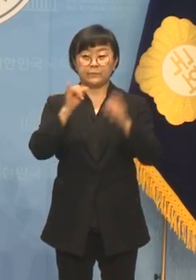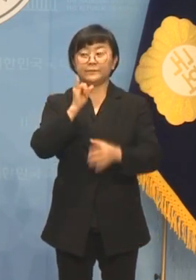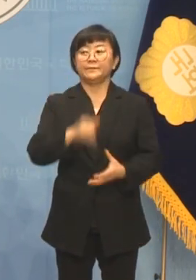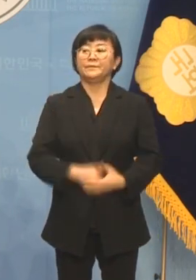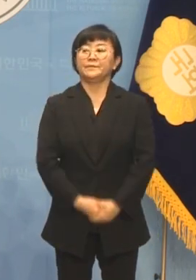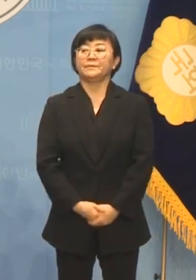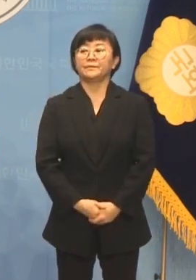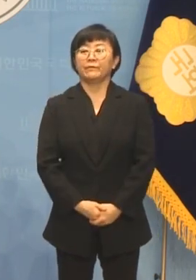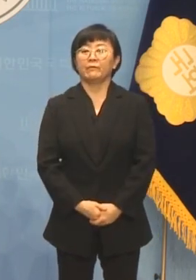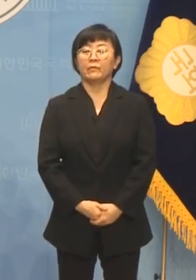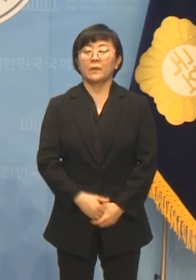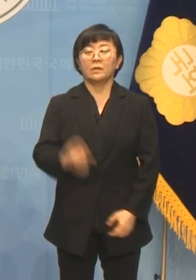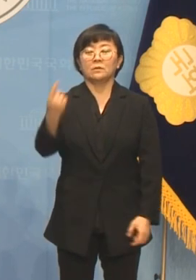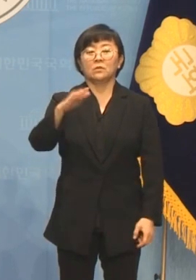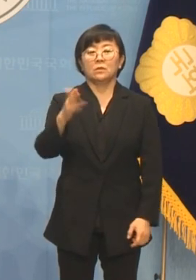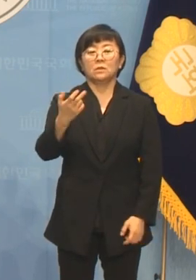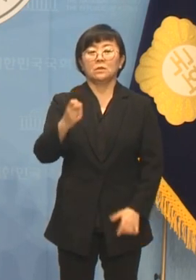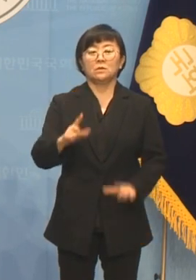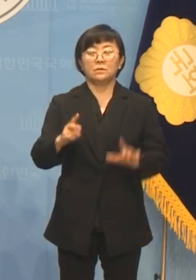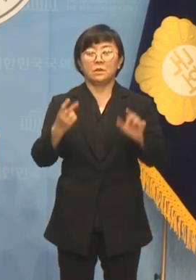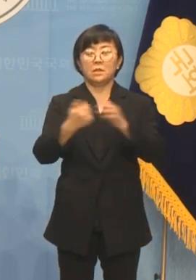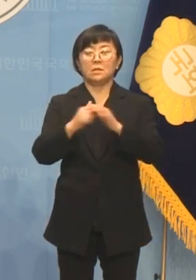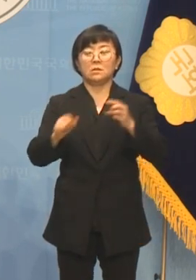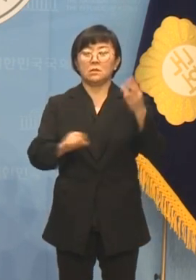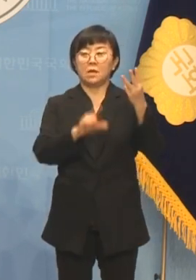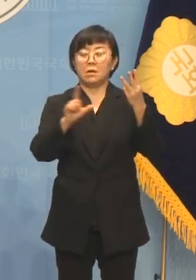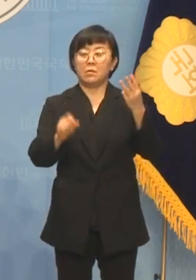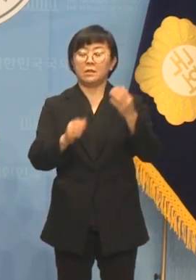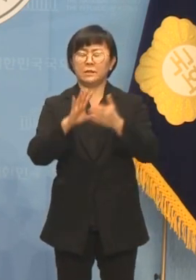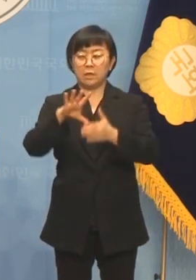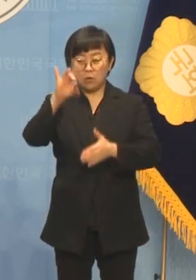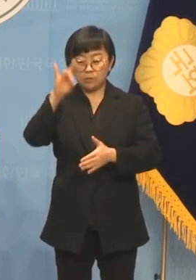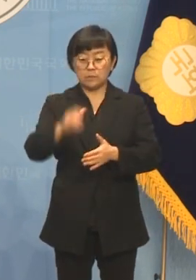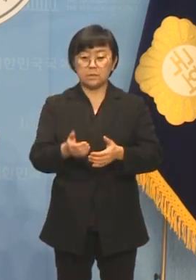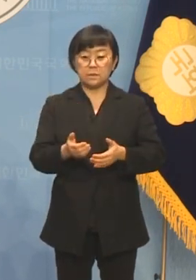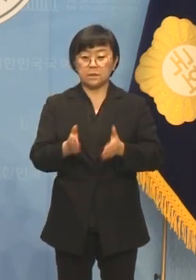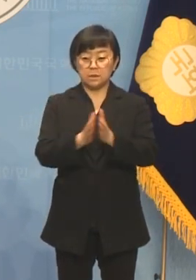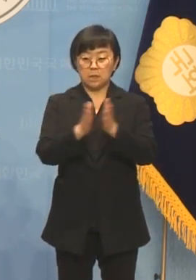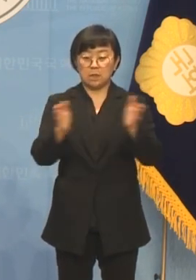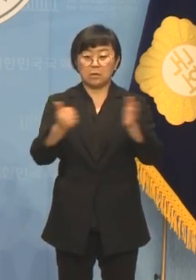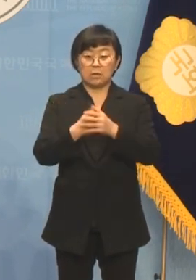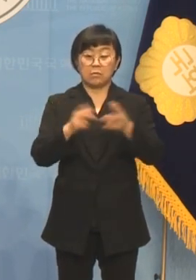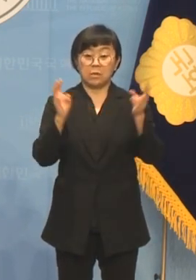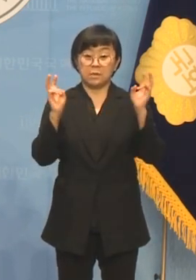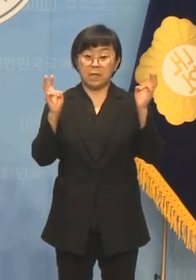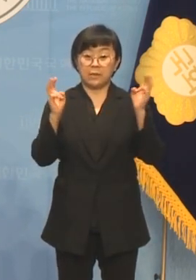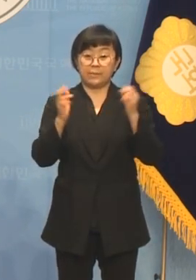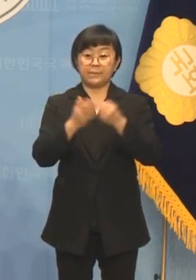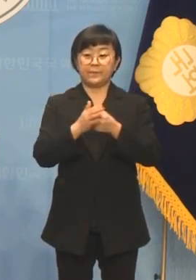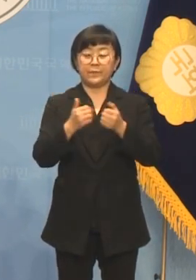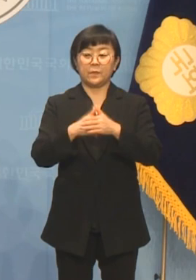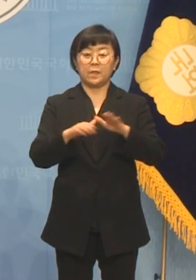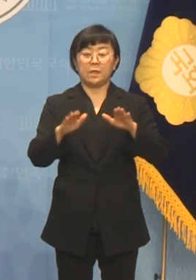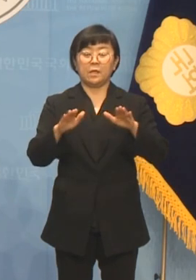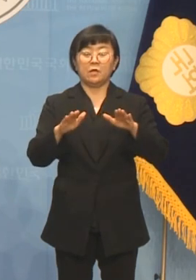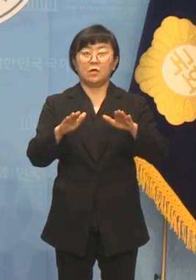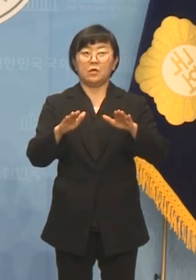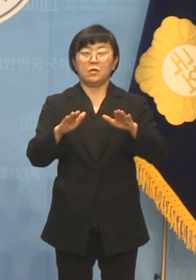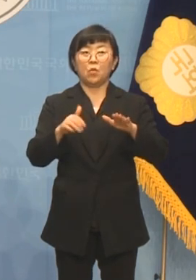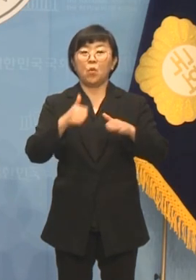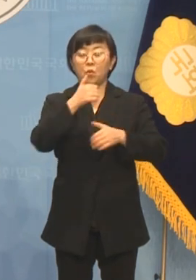그렇게 1972년 3월 23일 첫 삽을 뜨며 시작된 현대중공업은 반세기